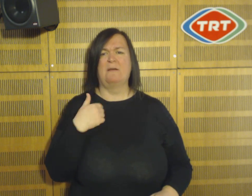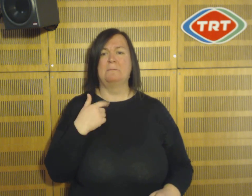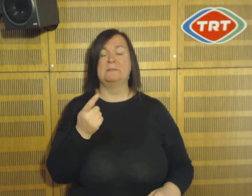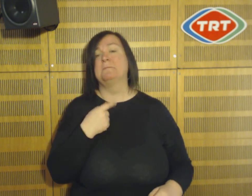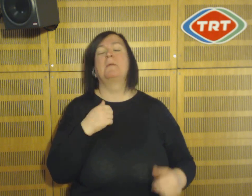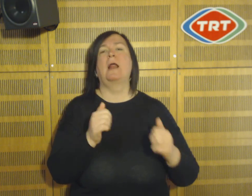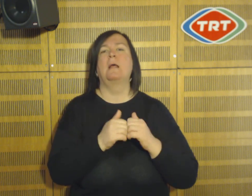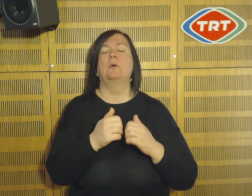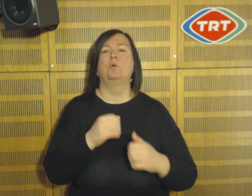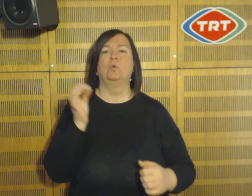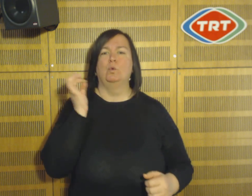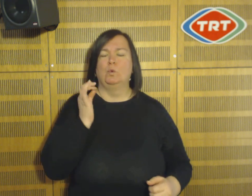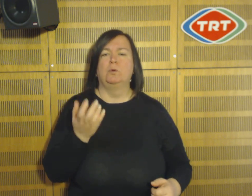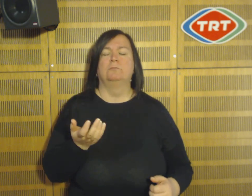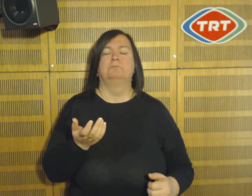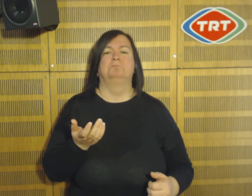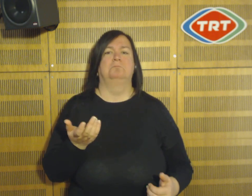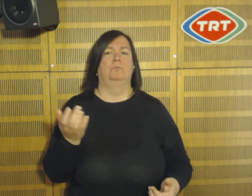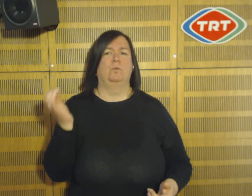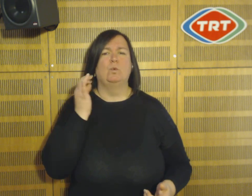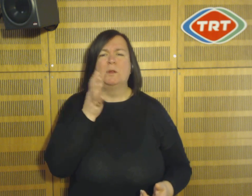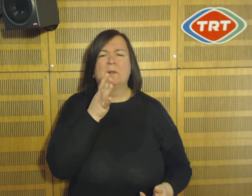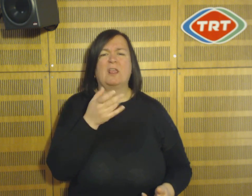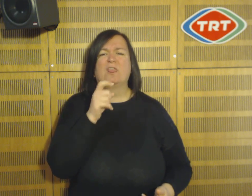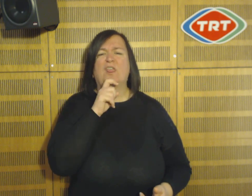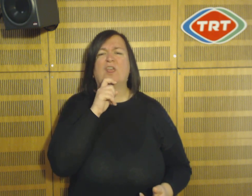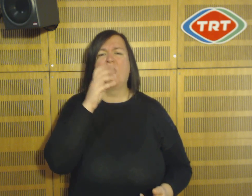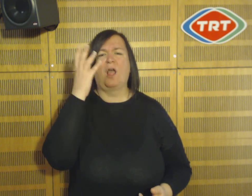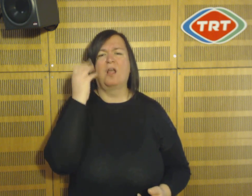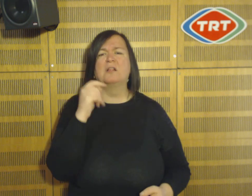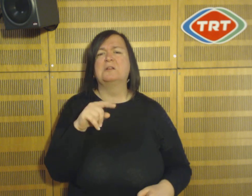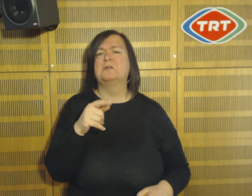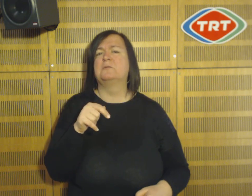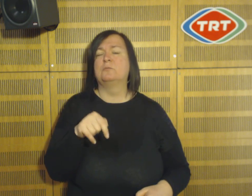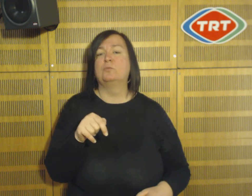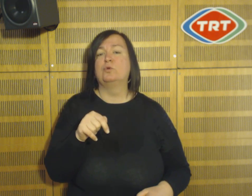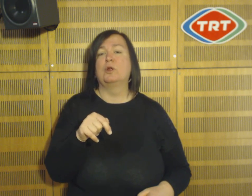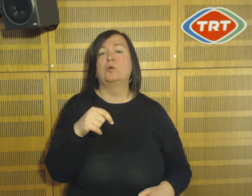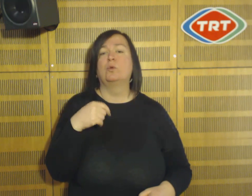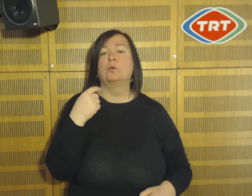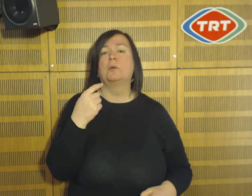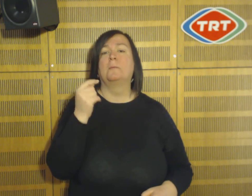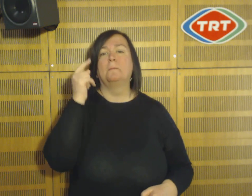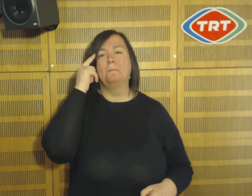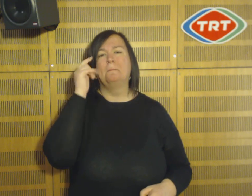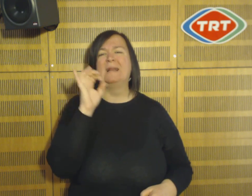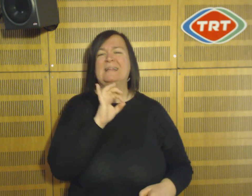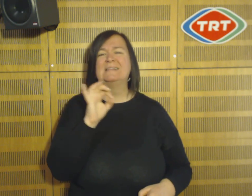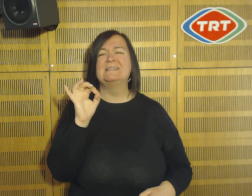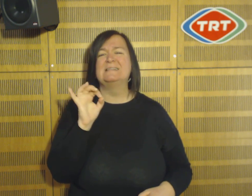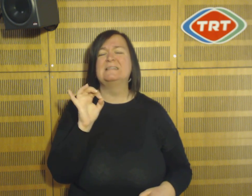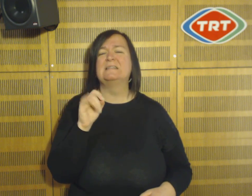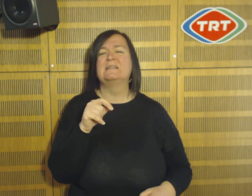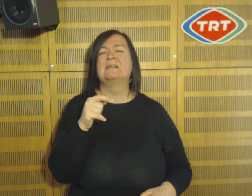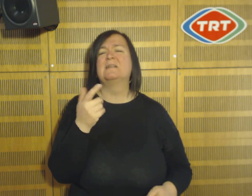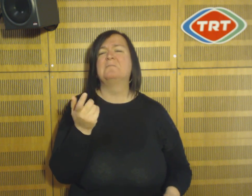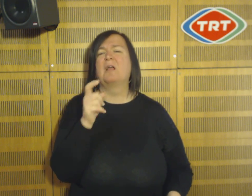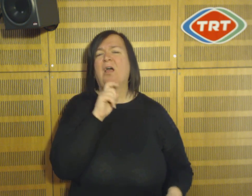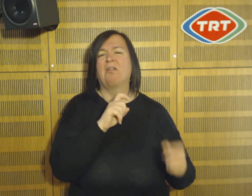duyduğunu Eee Hatta duysa bile yanlış anladığını bu zamana kadar ve bundan dolayı da bilinçsizlik dolayı Eee yapılan işte ayrımcılıklar